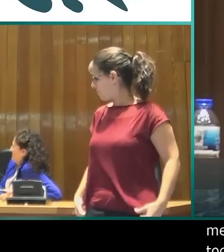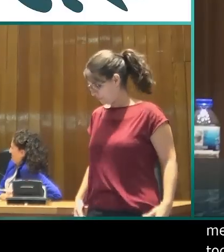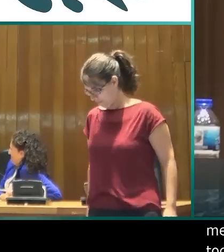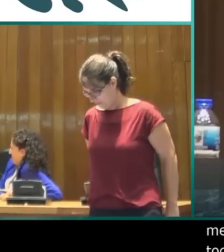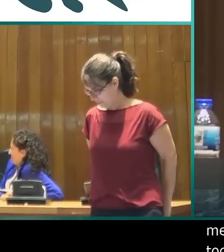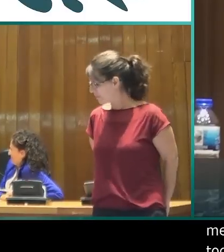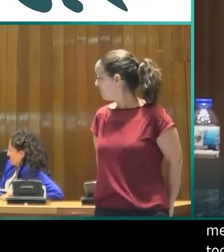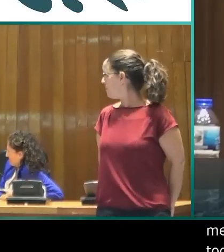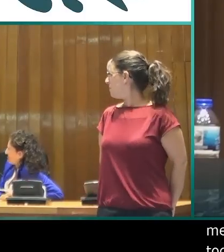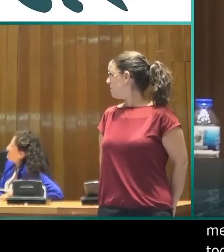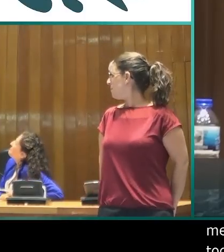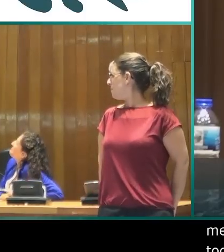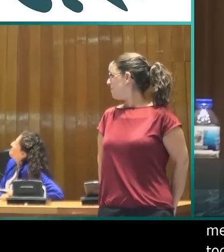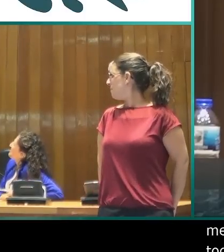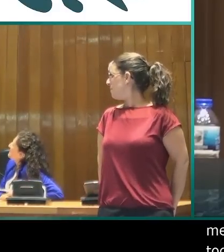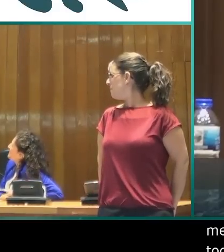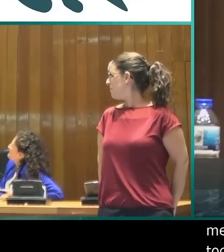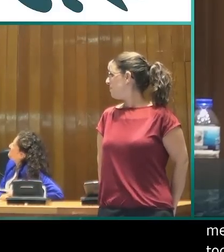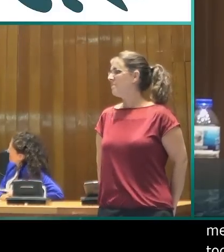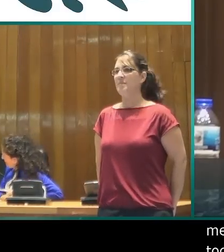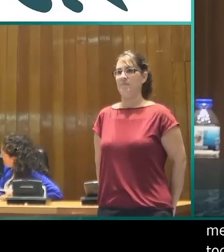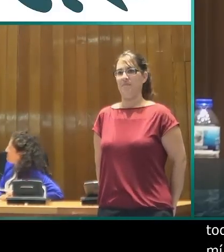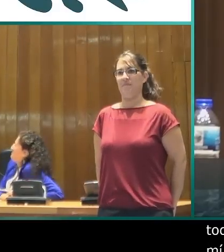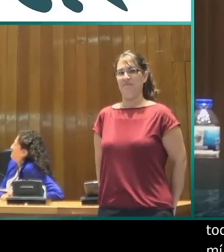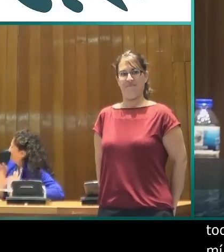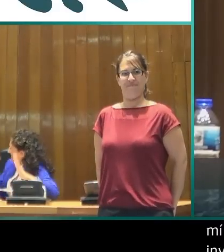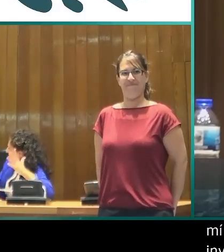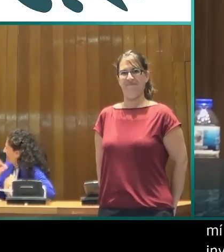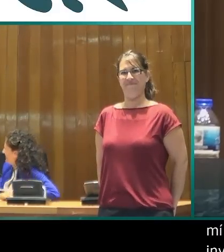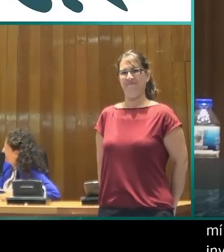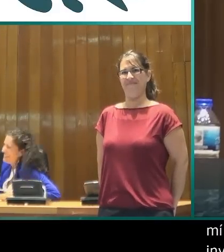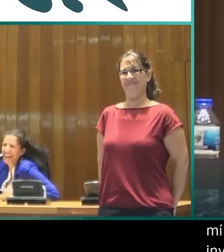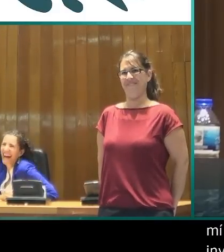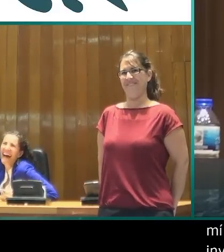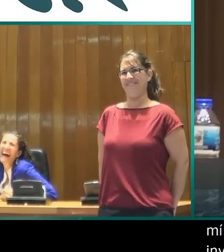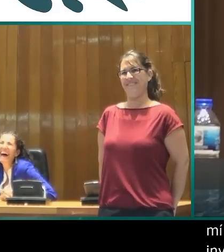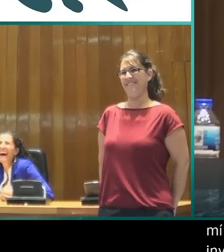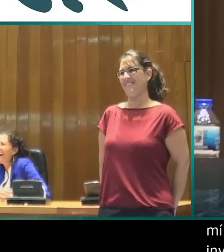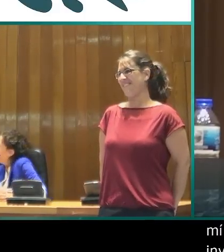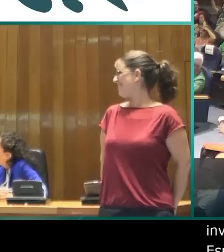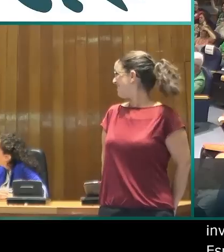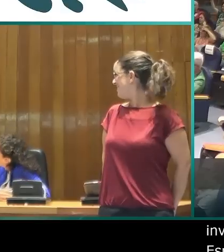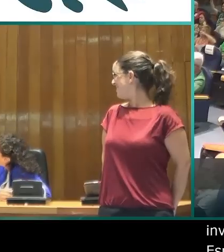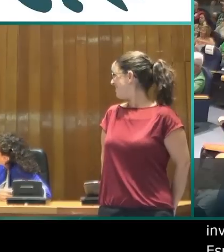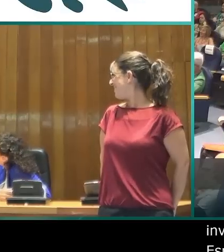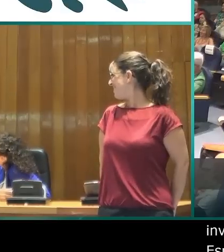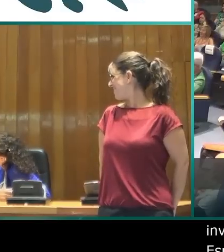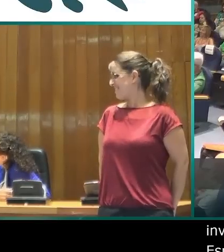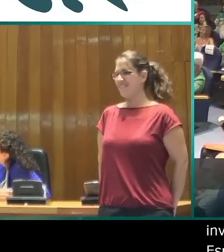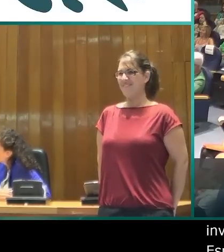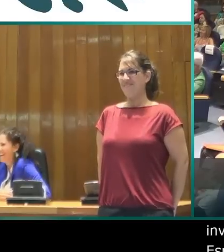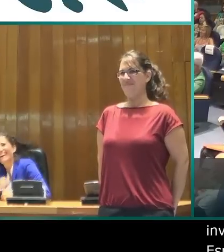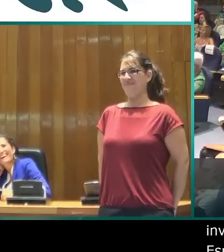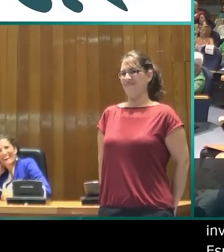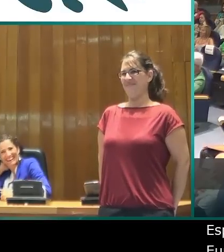Día Europeo de las Lenguas. Así mismo, quiero felicitar a la CENSE